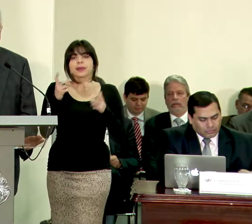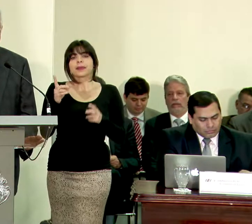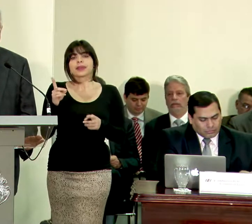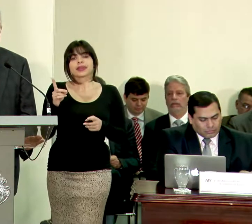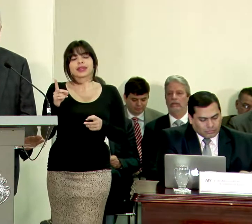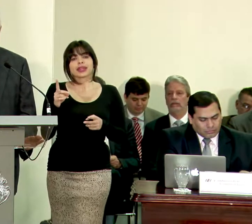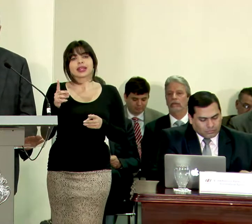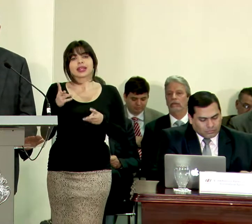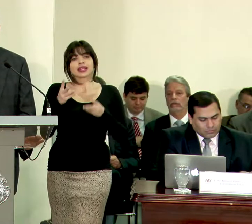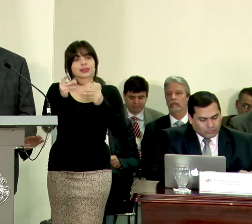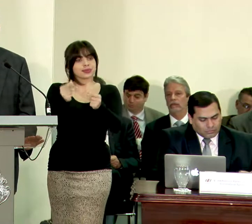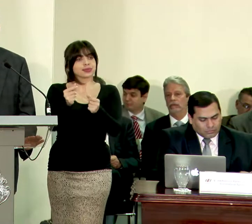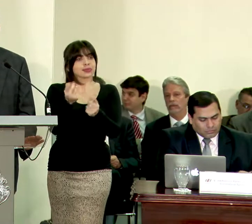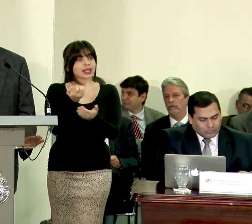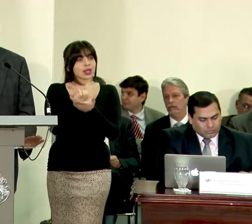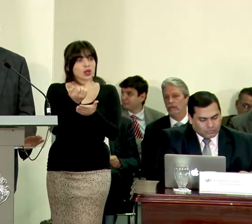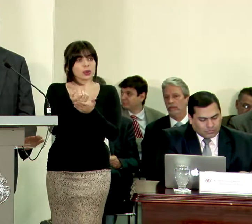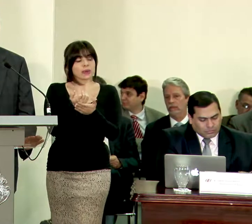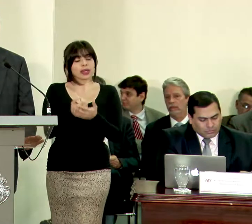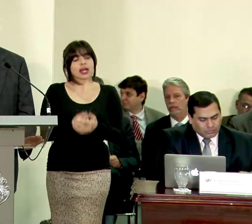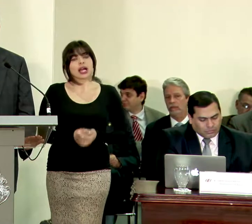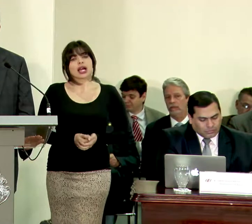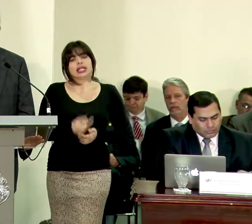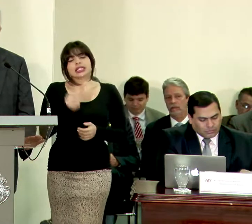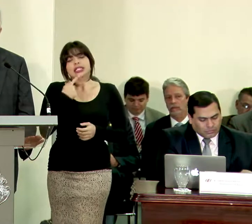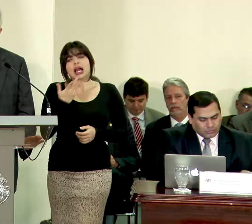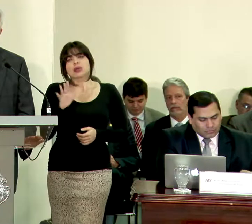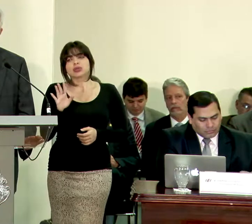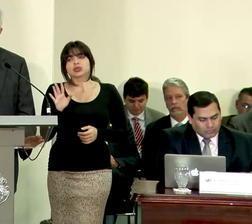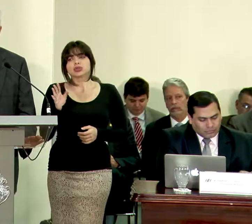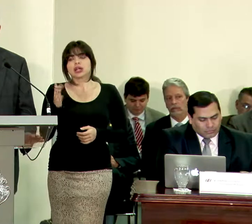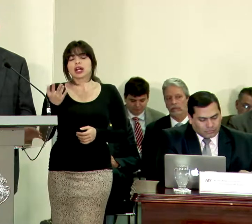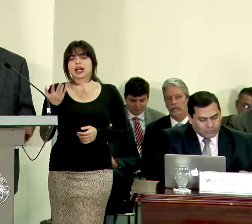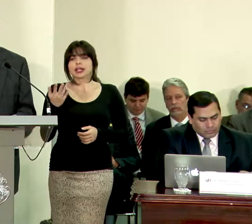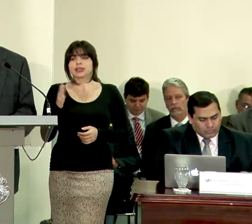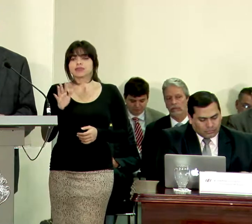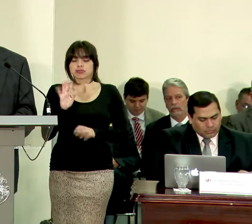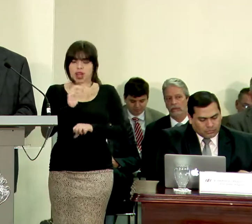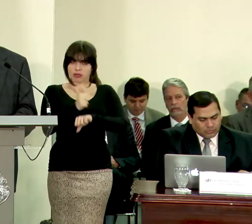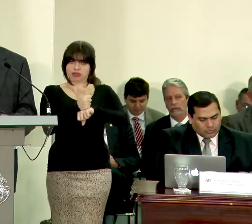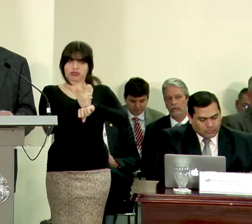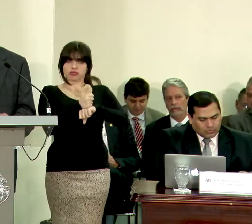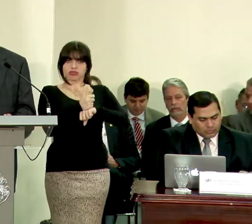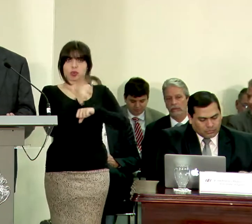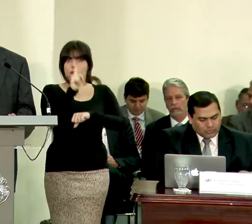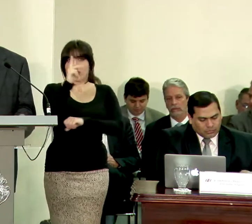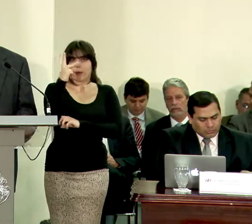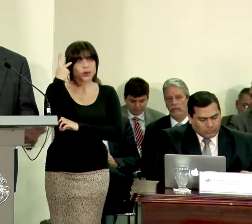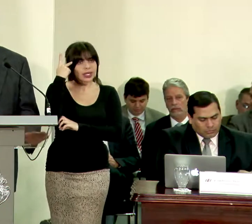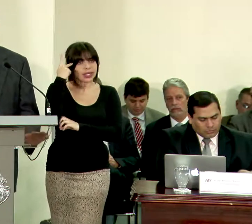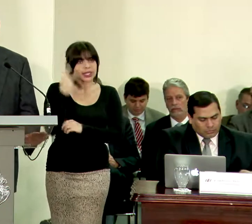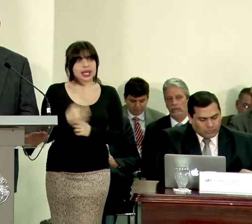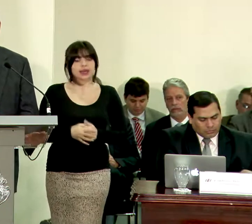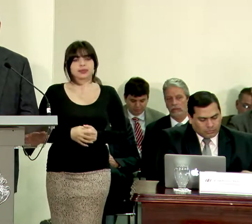de liquidez en la economía, digamos, ha establecido una política,